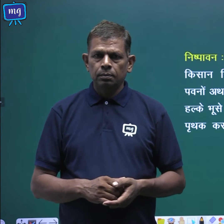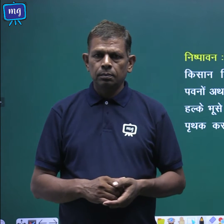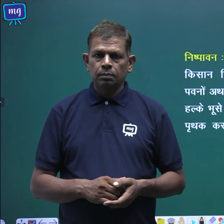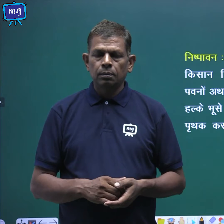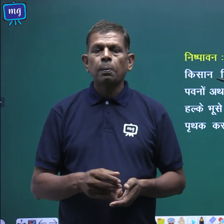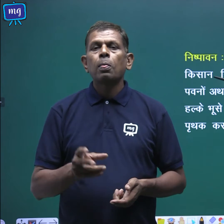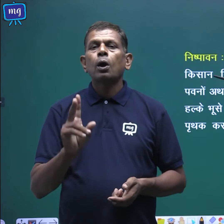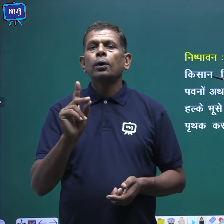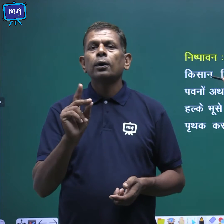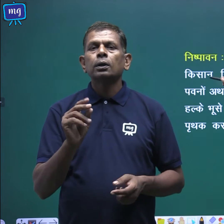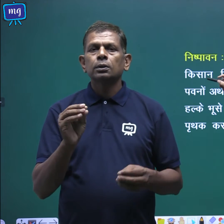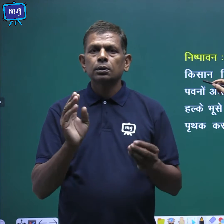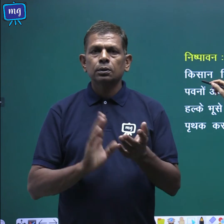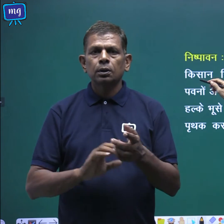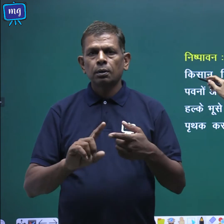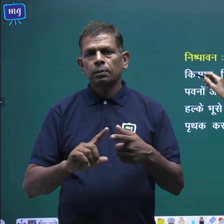अगली विधि है बच्चों